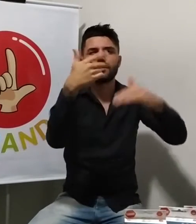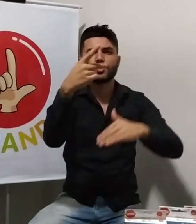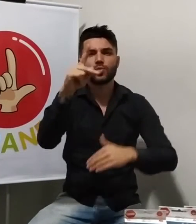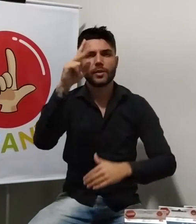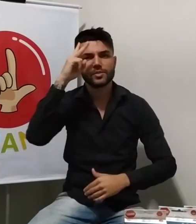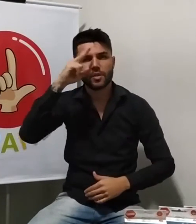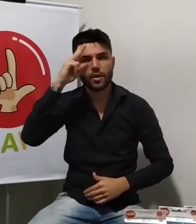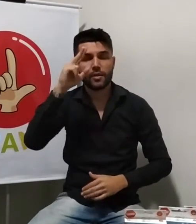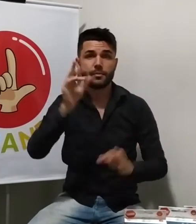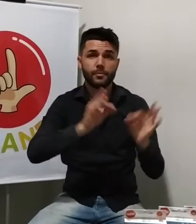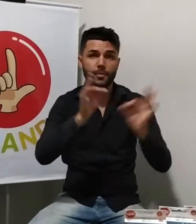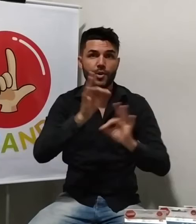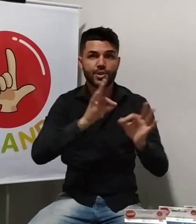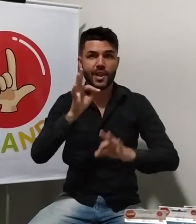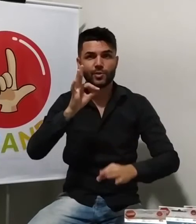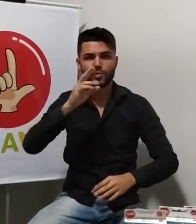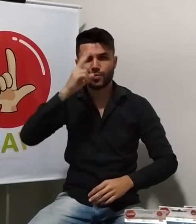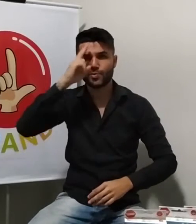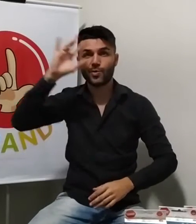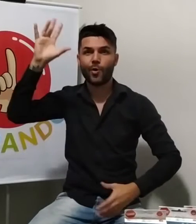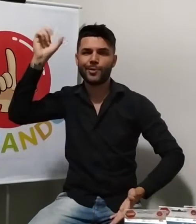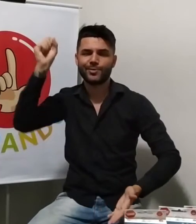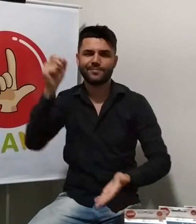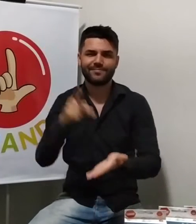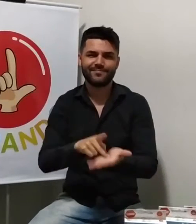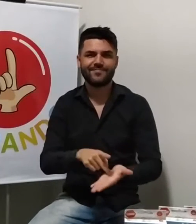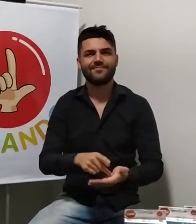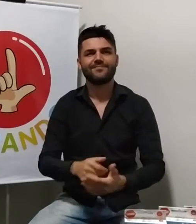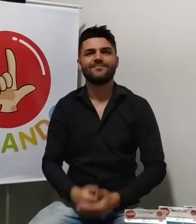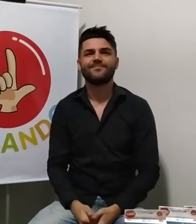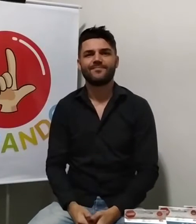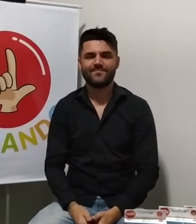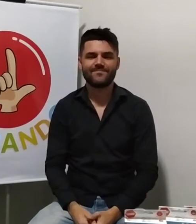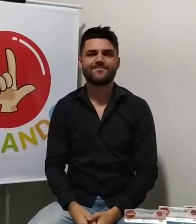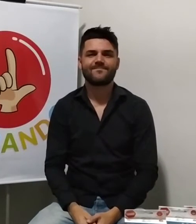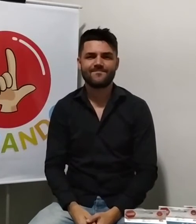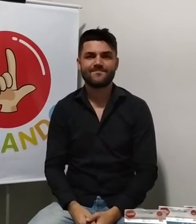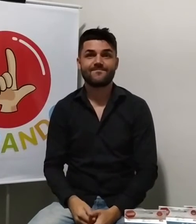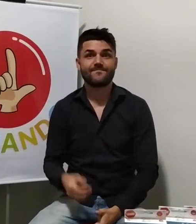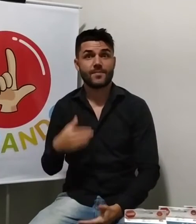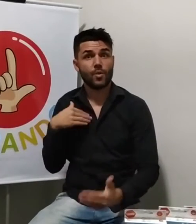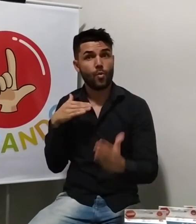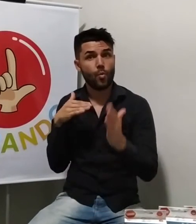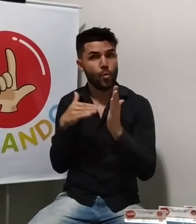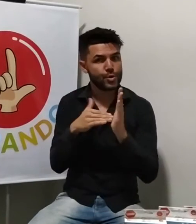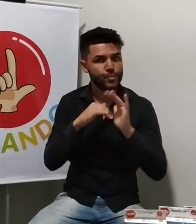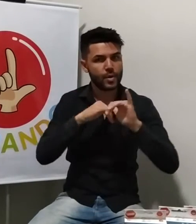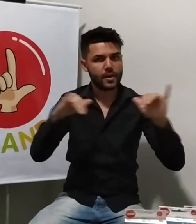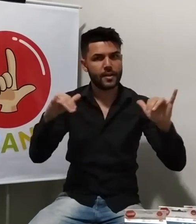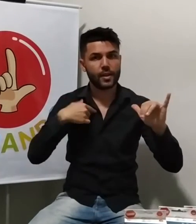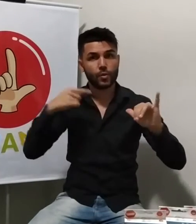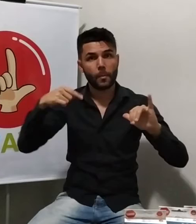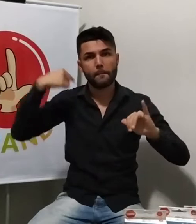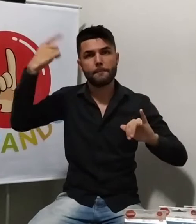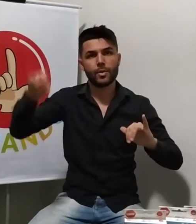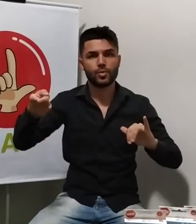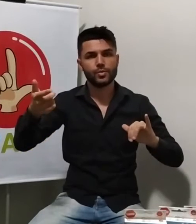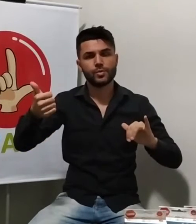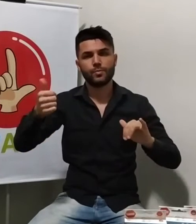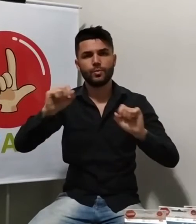Último recado: a partir do próximo episódio você também vai poder enviar um WhatsApp com um áudio contando como tem sido importante para você o